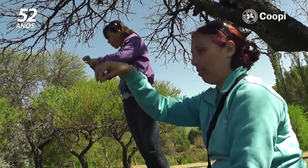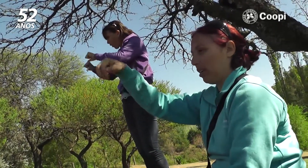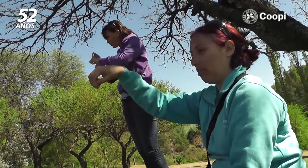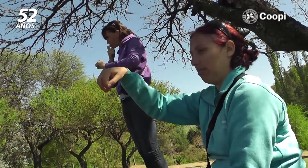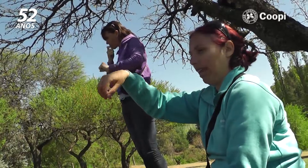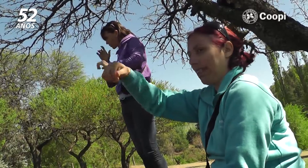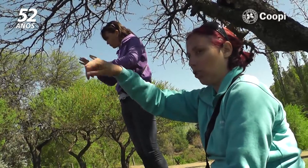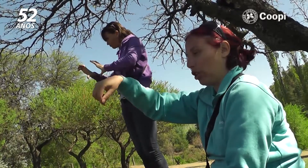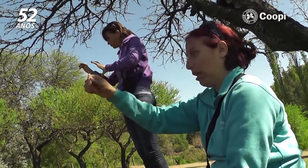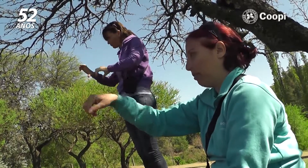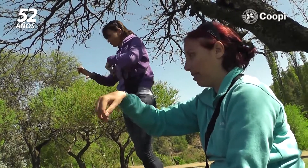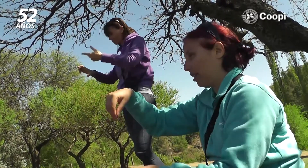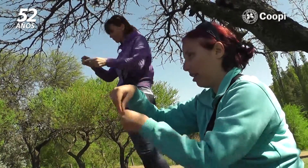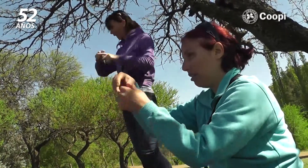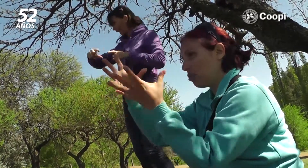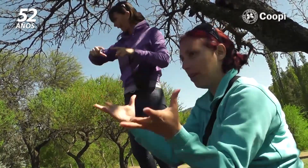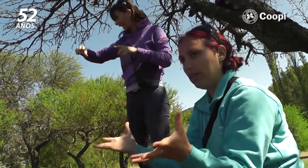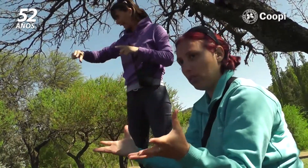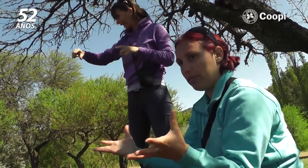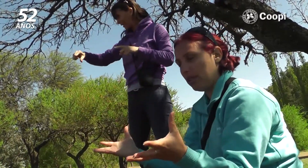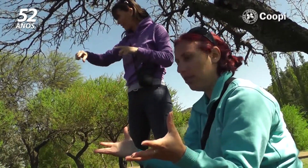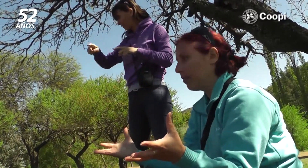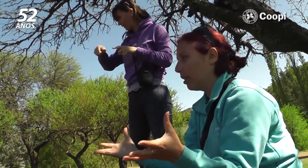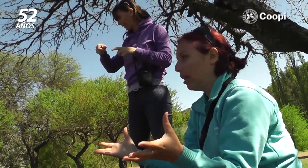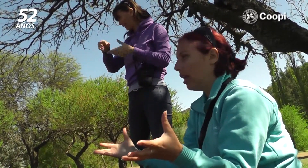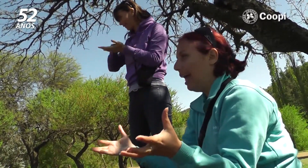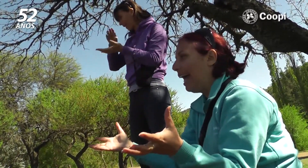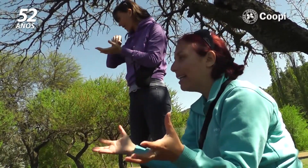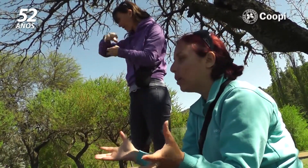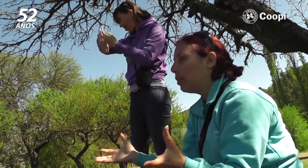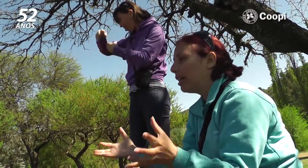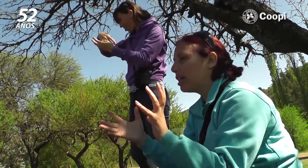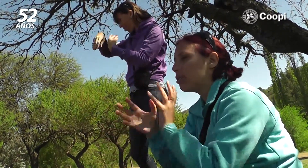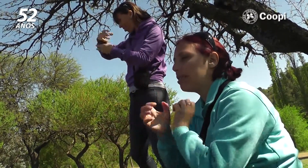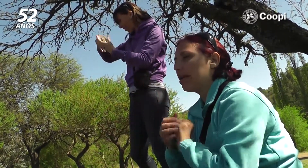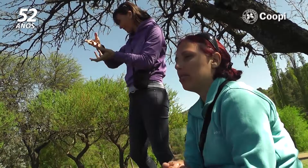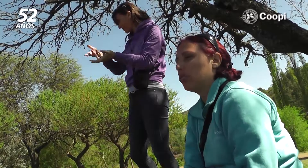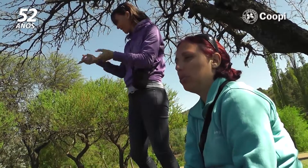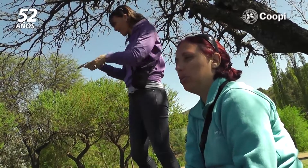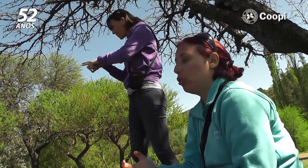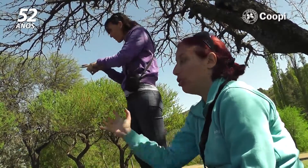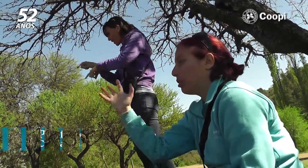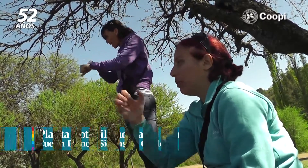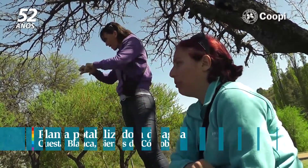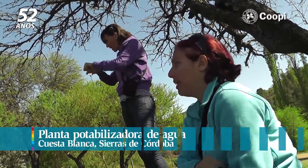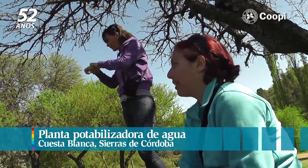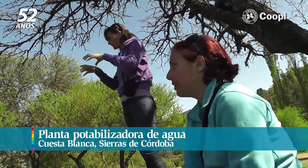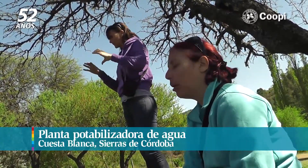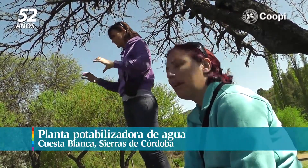que está totalmente disuelto, ¿sí? Hagan de cuenta que yo ese vasito de jugo lo tengo que volver a dejar